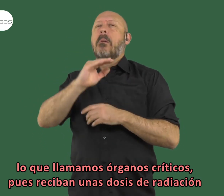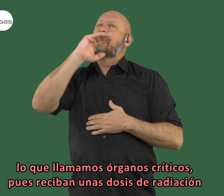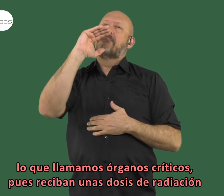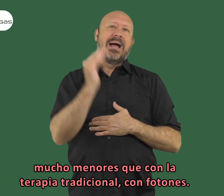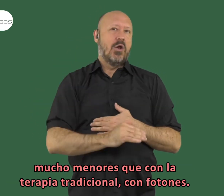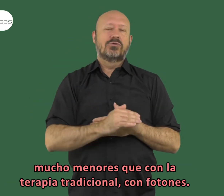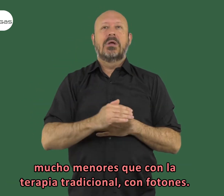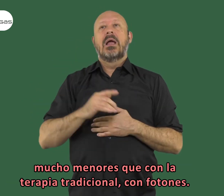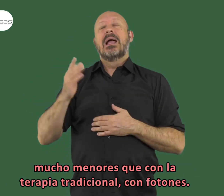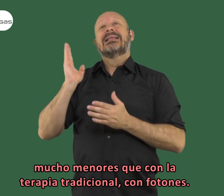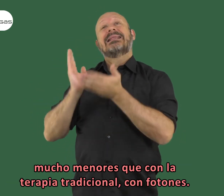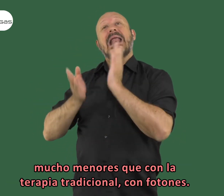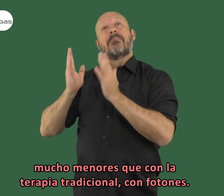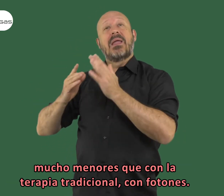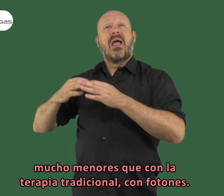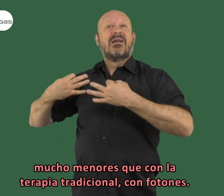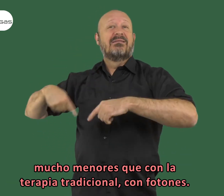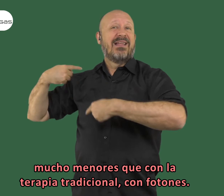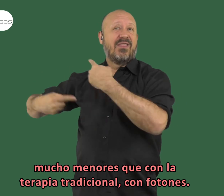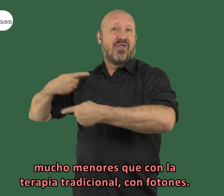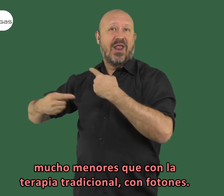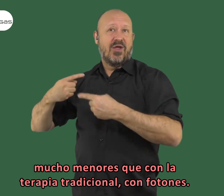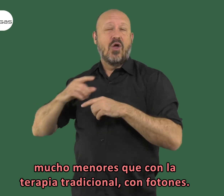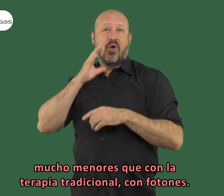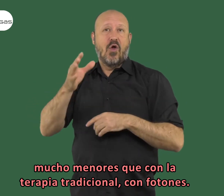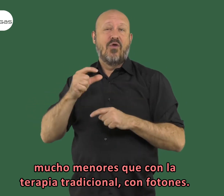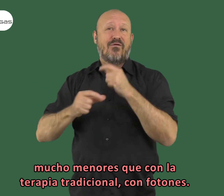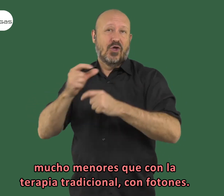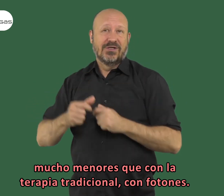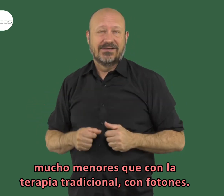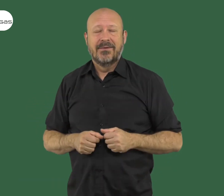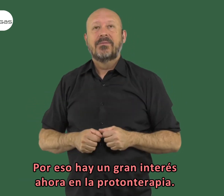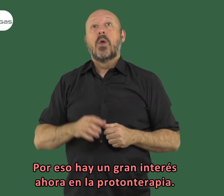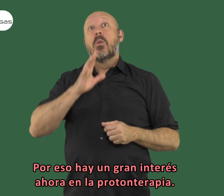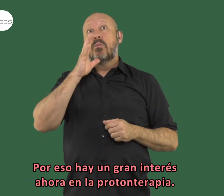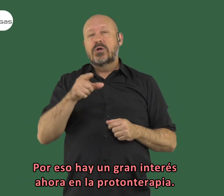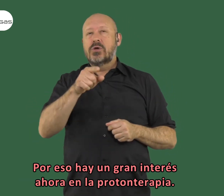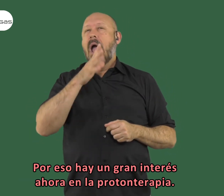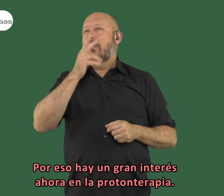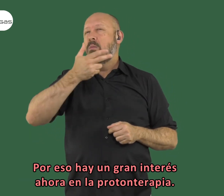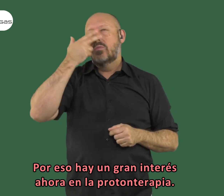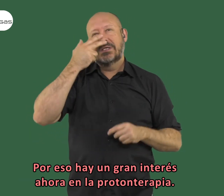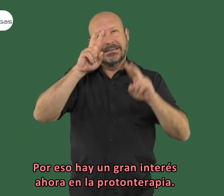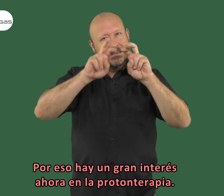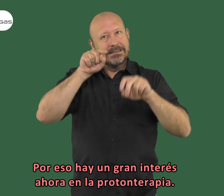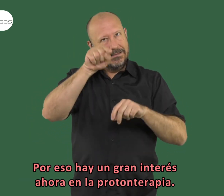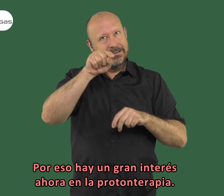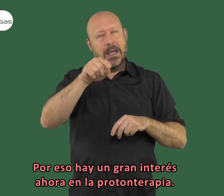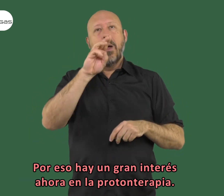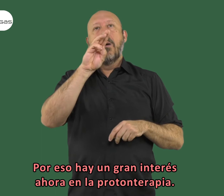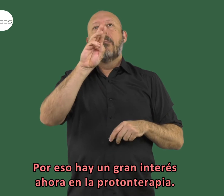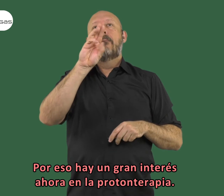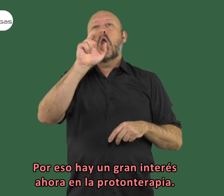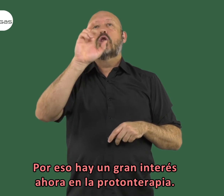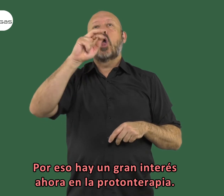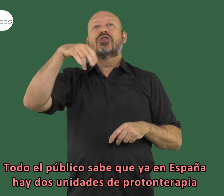de radiación mucho menores que con la terapia tradicional con fotones. Por eso hay un gran interés ahora en